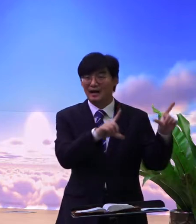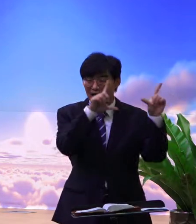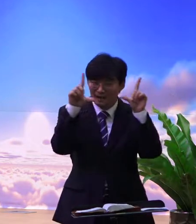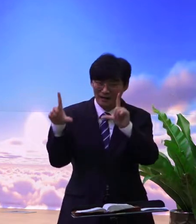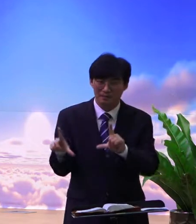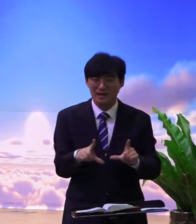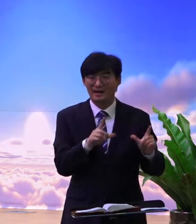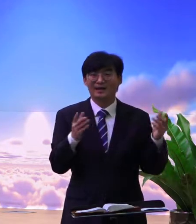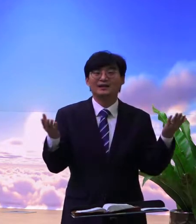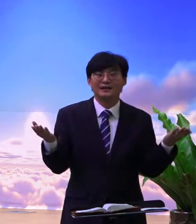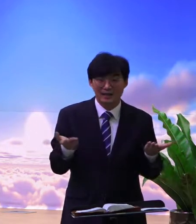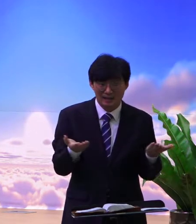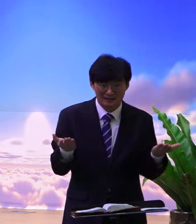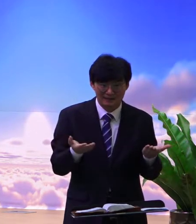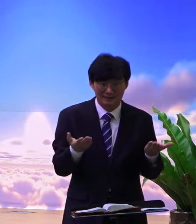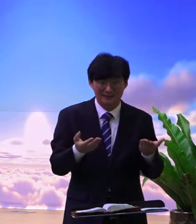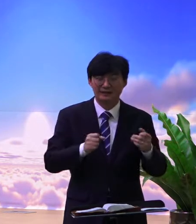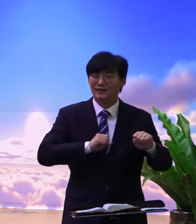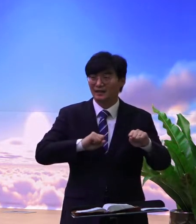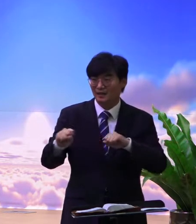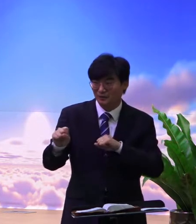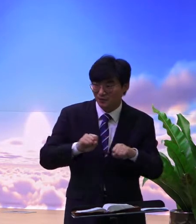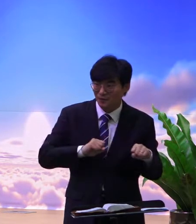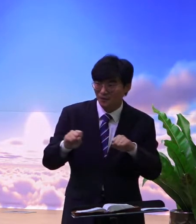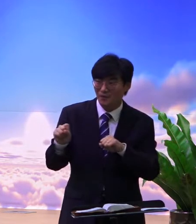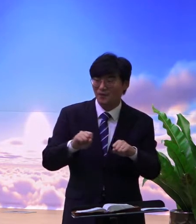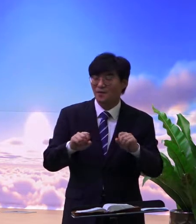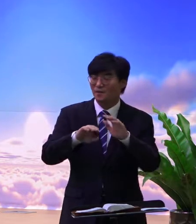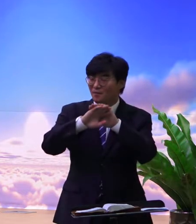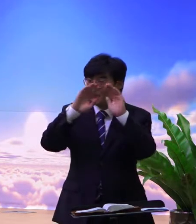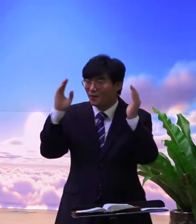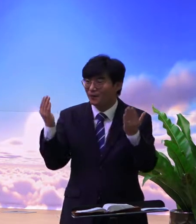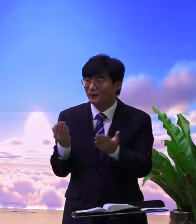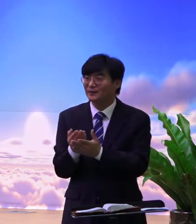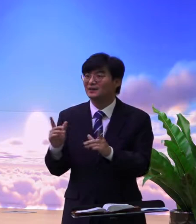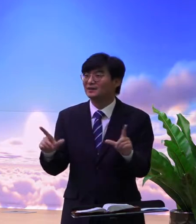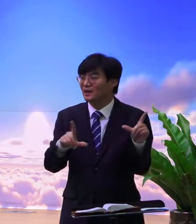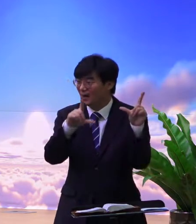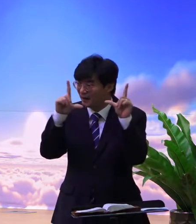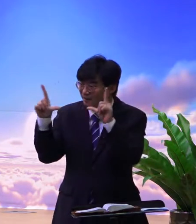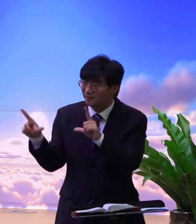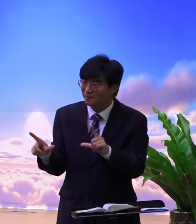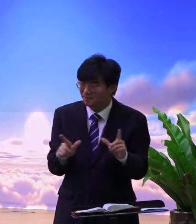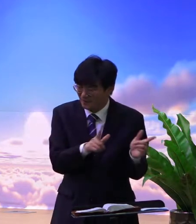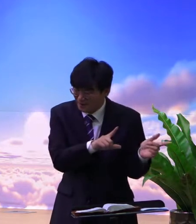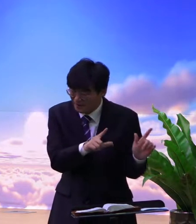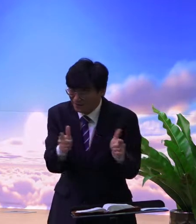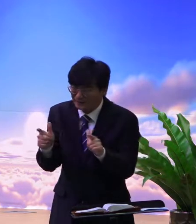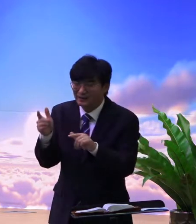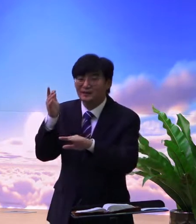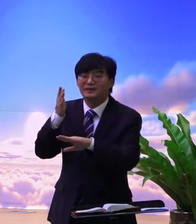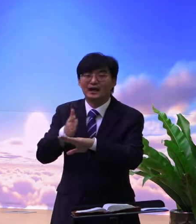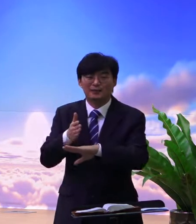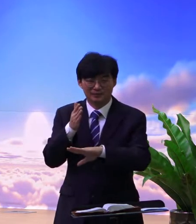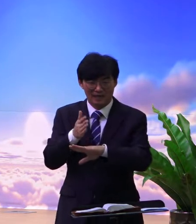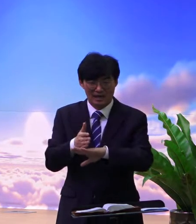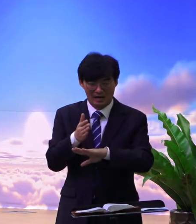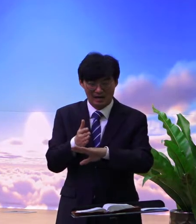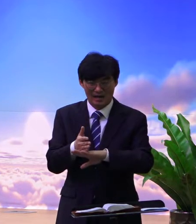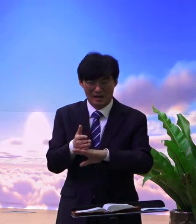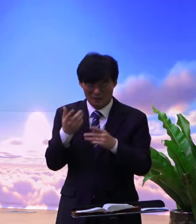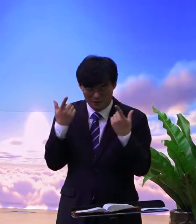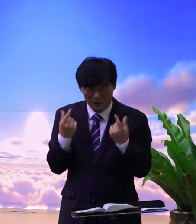일들을 감사함으로 받고 모든 것을 감사로 해석하고 그렇게